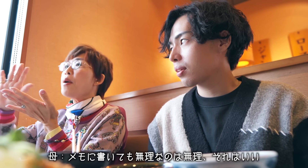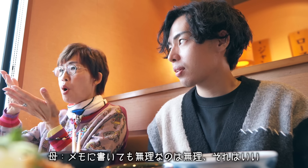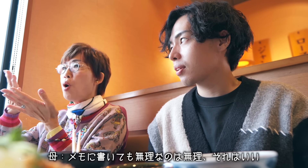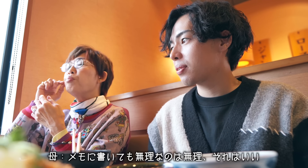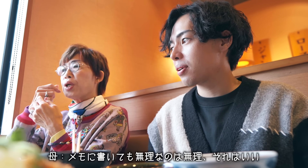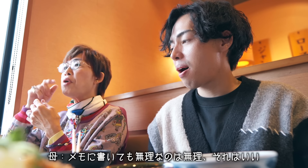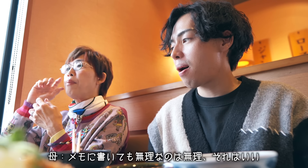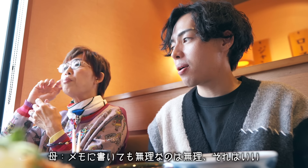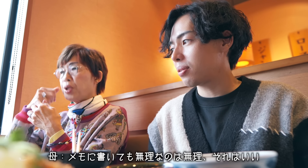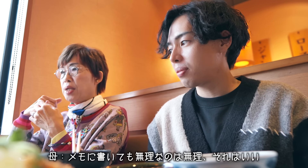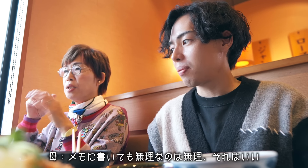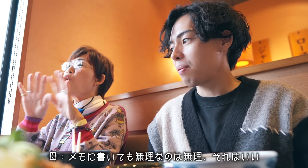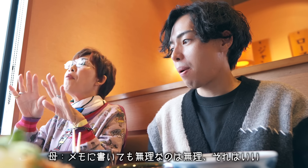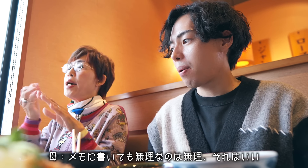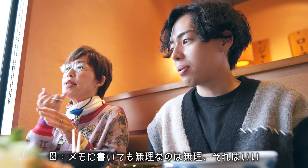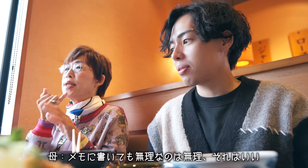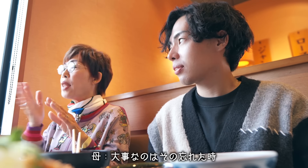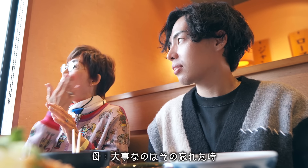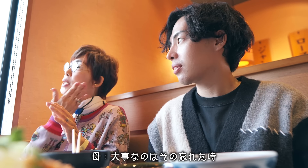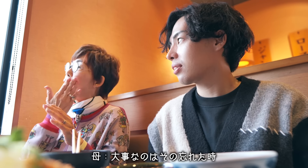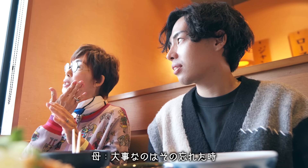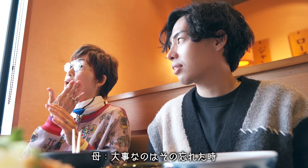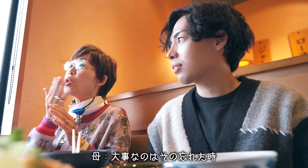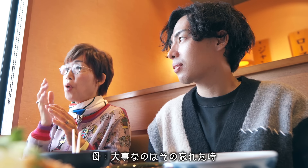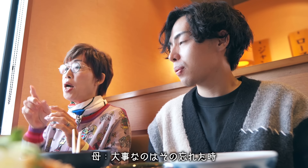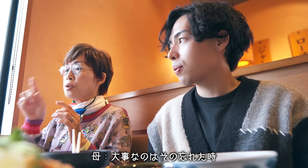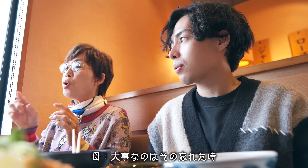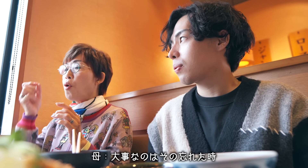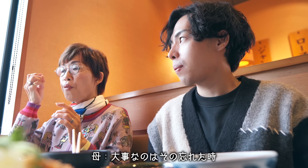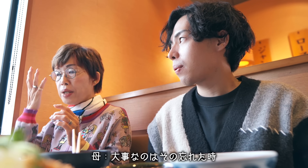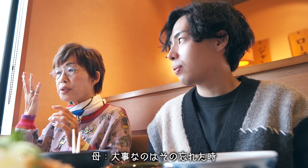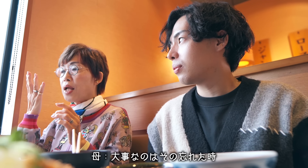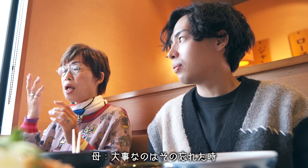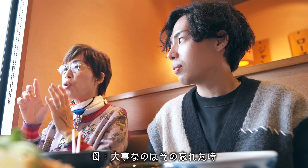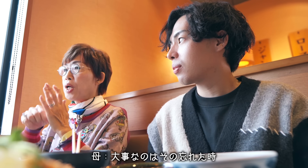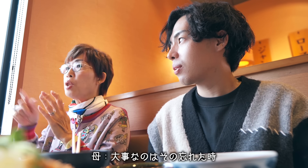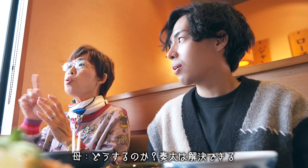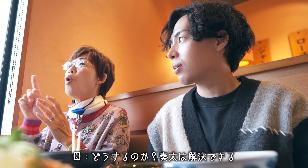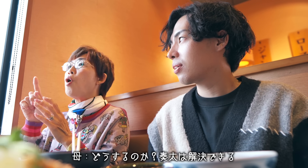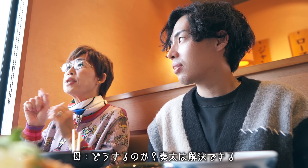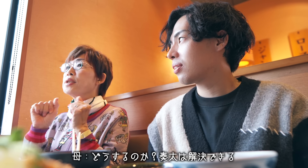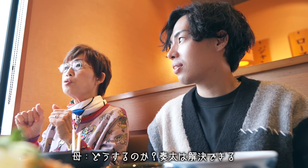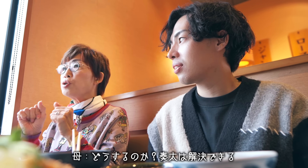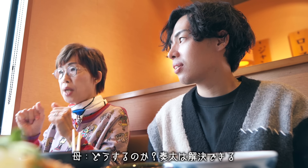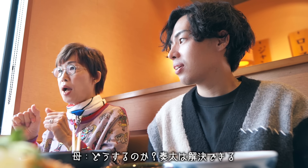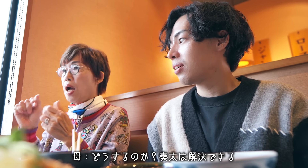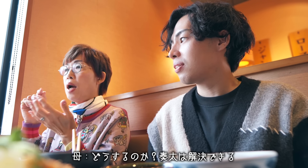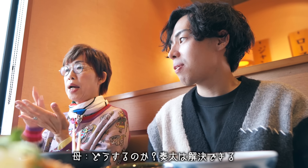パ、これは、これは、これは、タイツ、タイツ、トト、ワグラス、ドア、ドア、ドア、ドア、カ